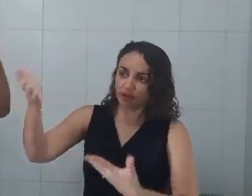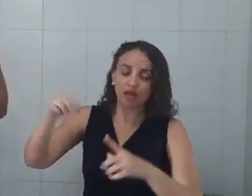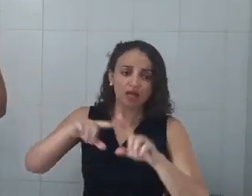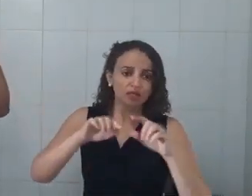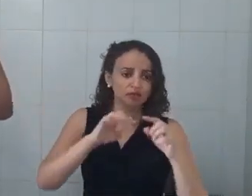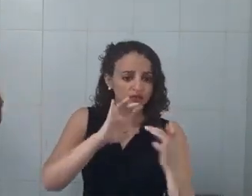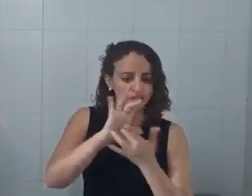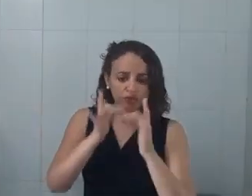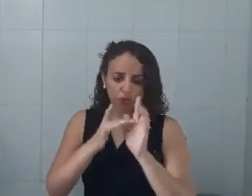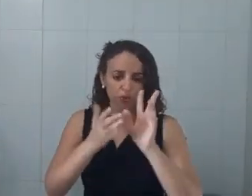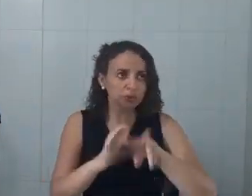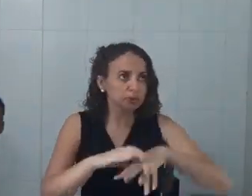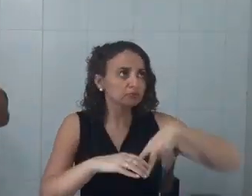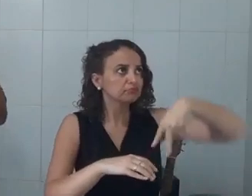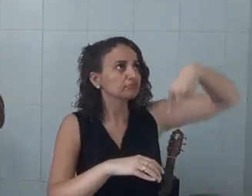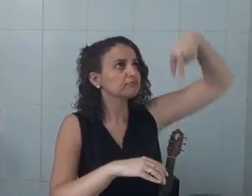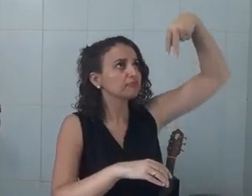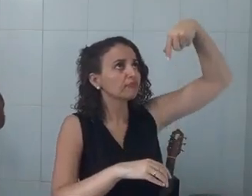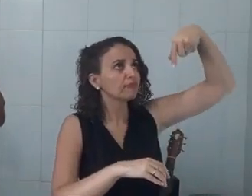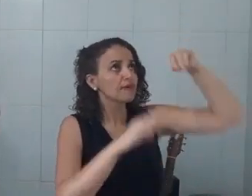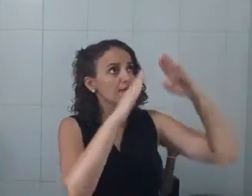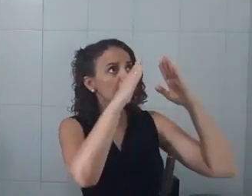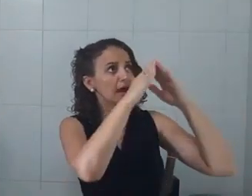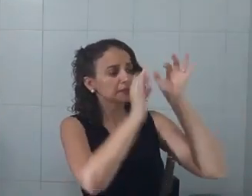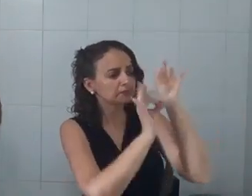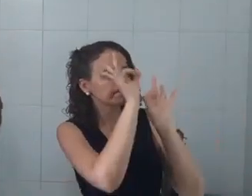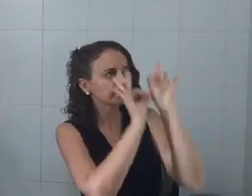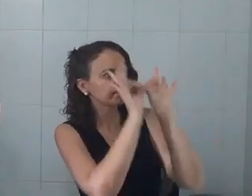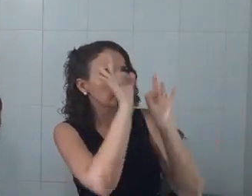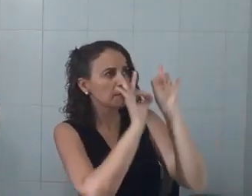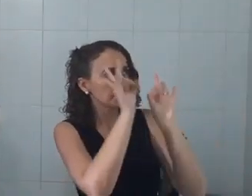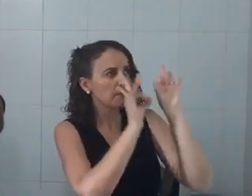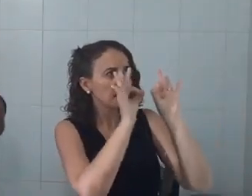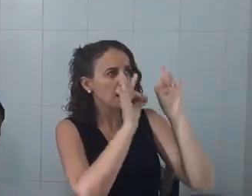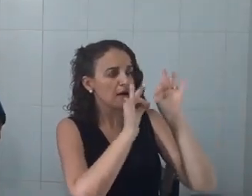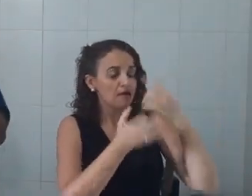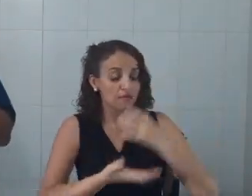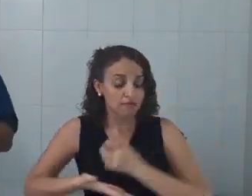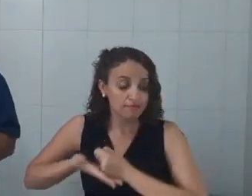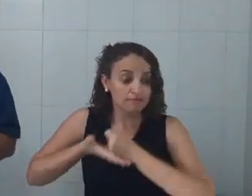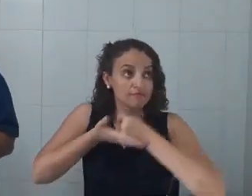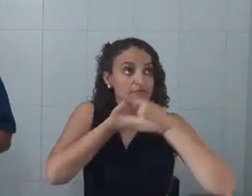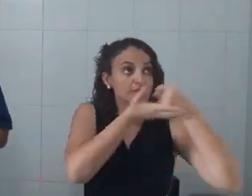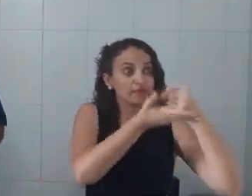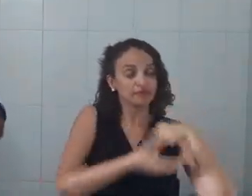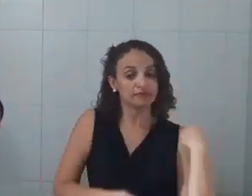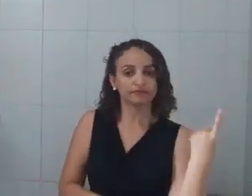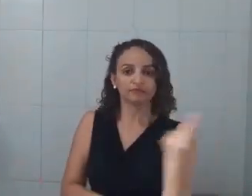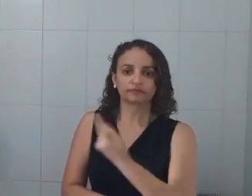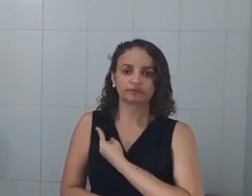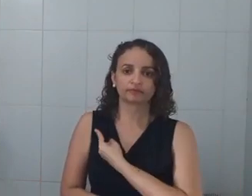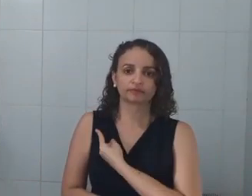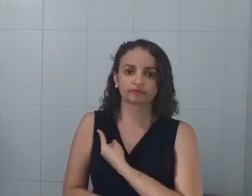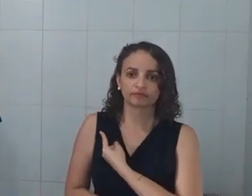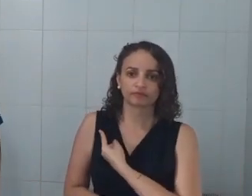casa do meu Pai, há muitos lugares, há muitas moradas. Tem que ter essa viva esperança